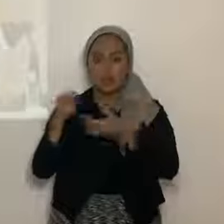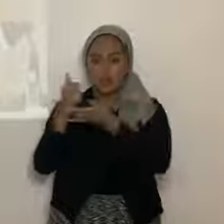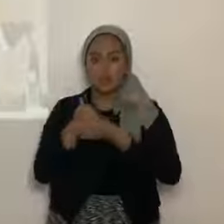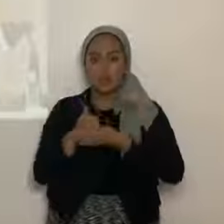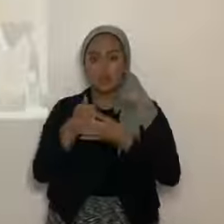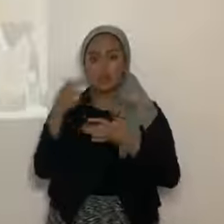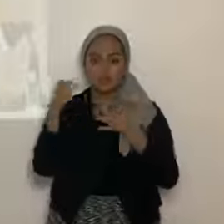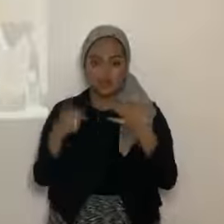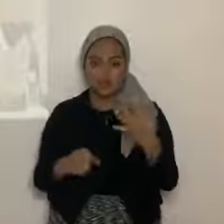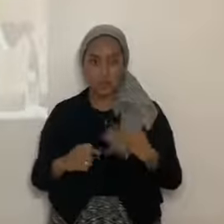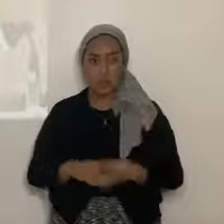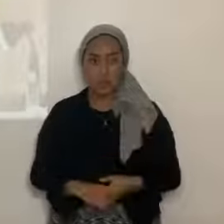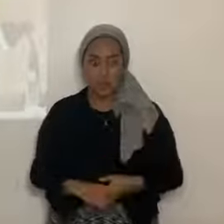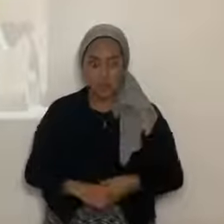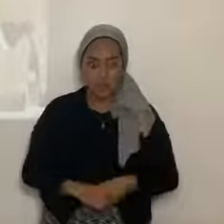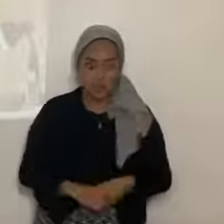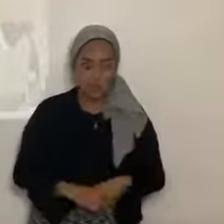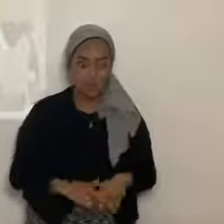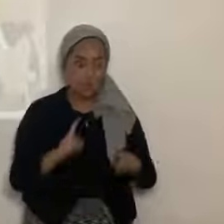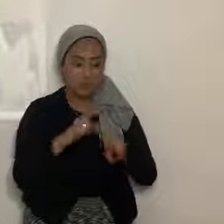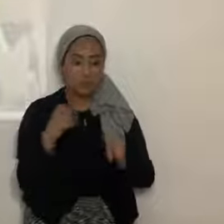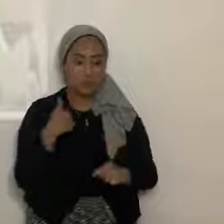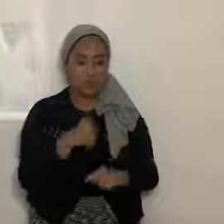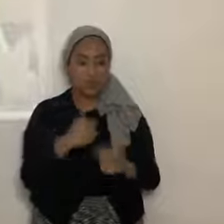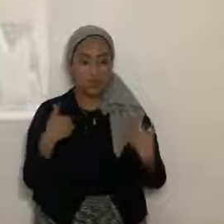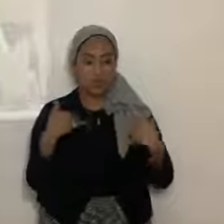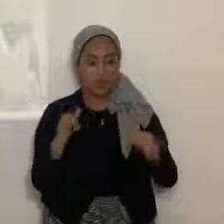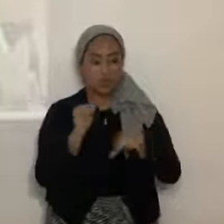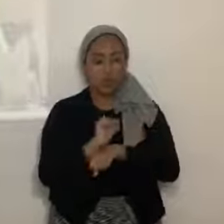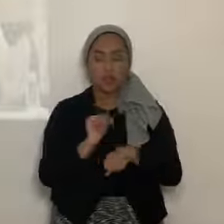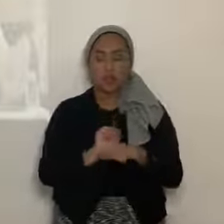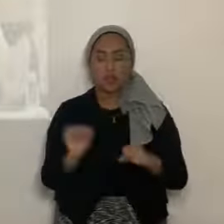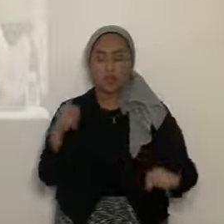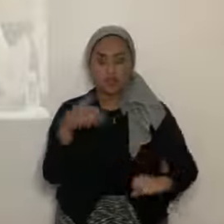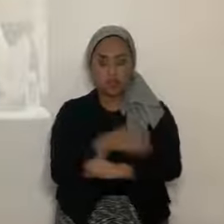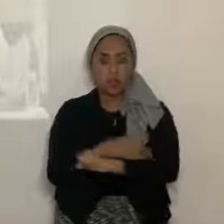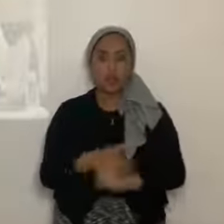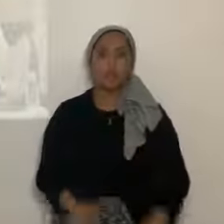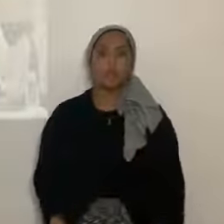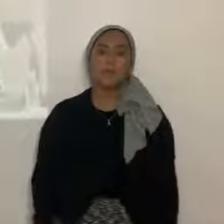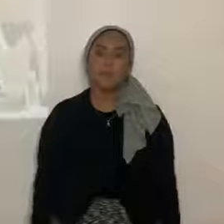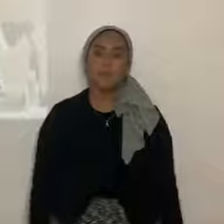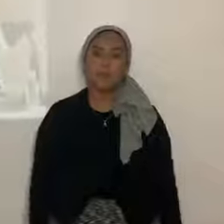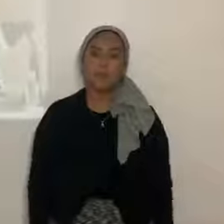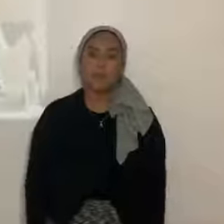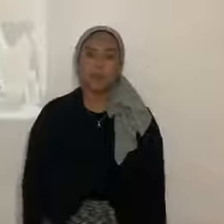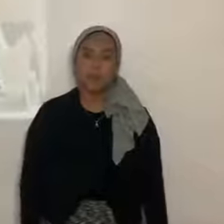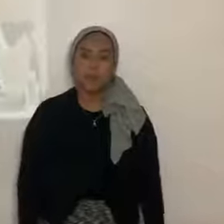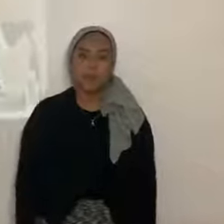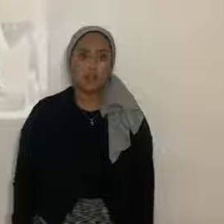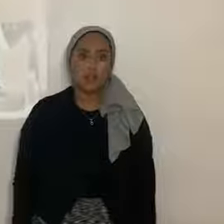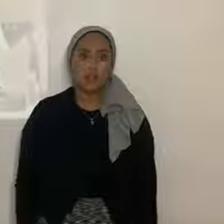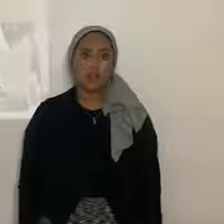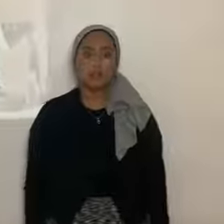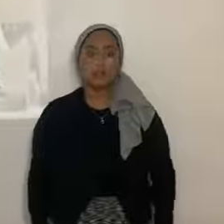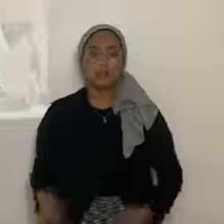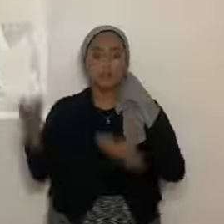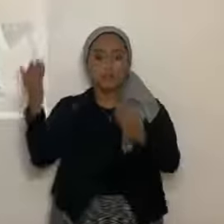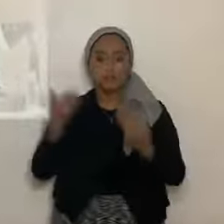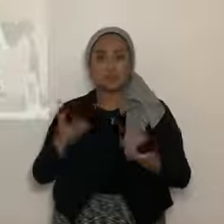demás. Pero nosotros tenemos aquí seguir trabajando fuertemente. Entonces dice el 10, trae todos los diezmos al alfolí